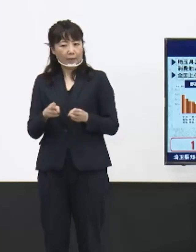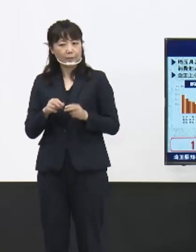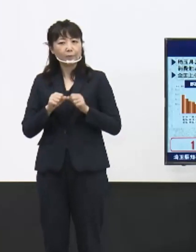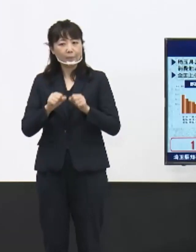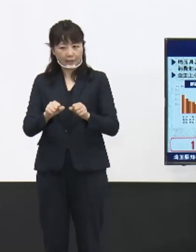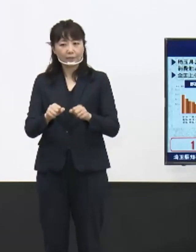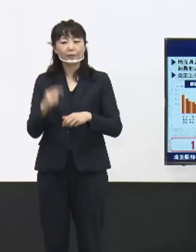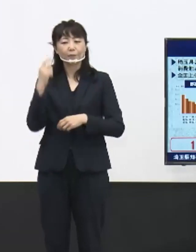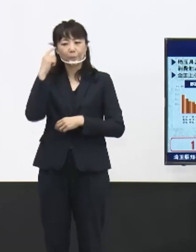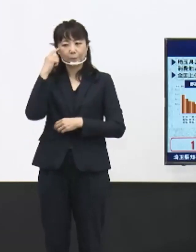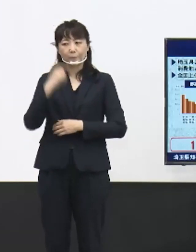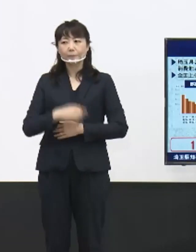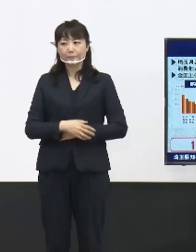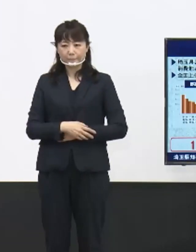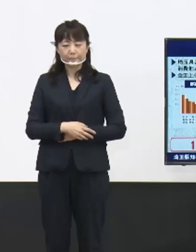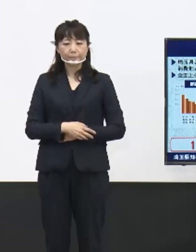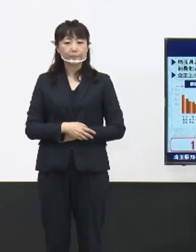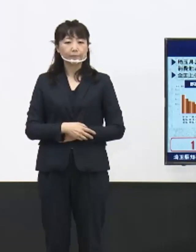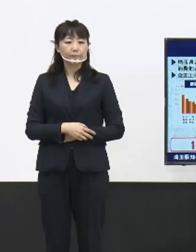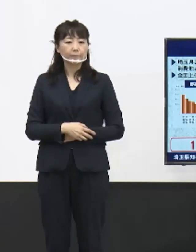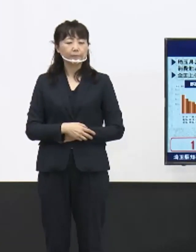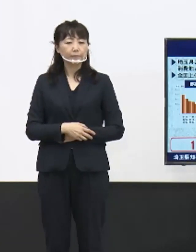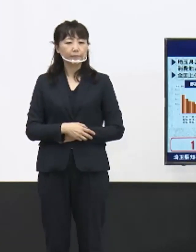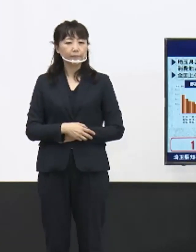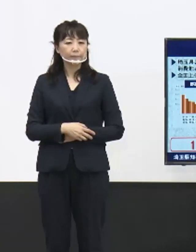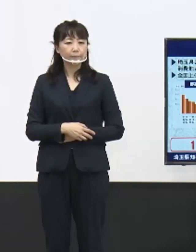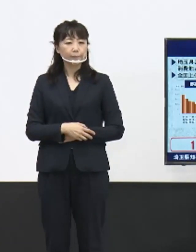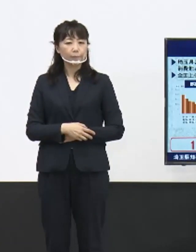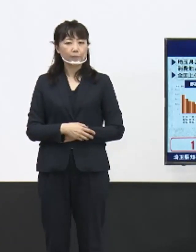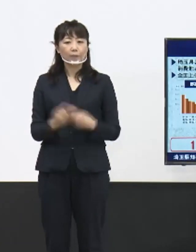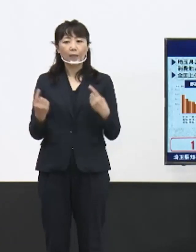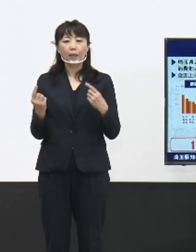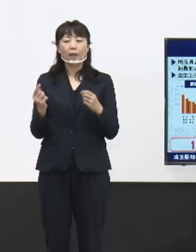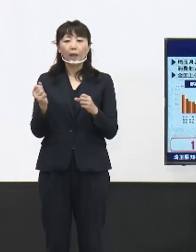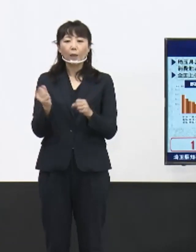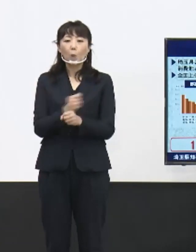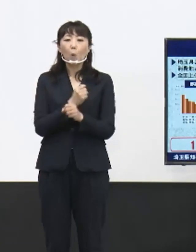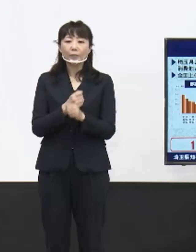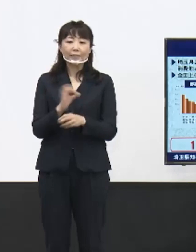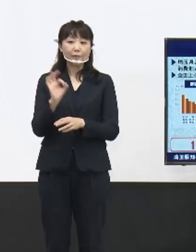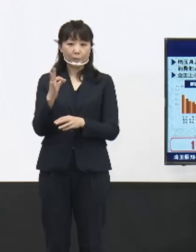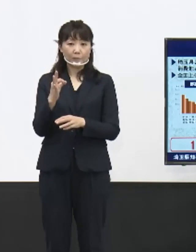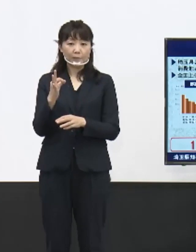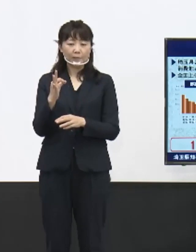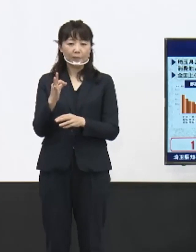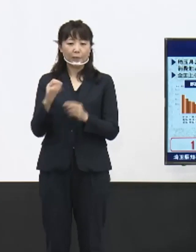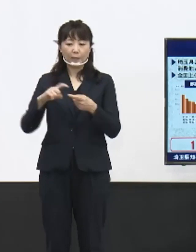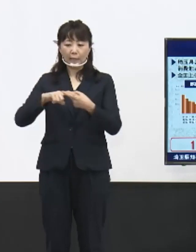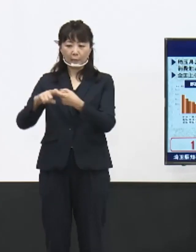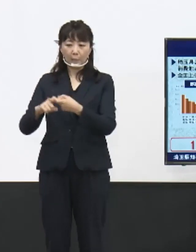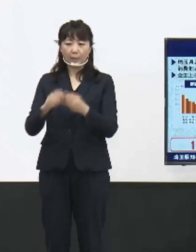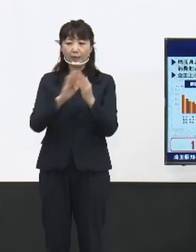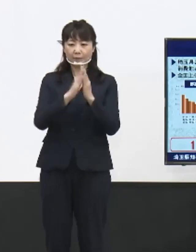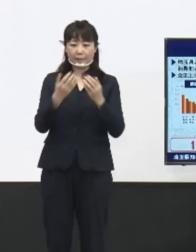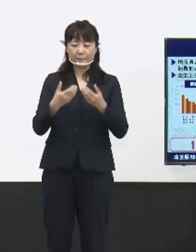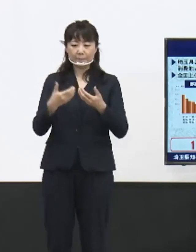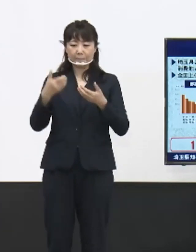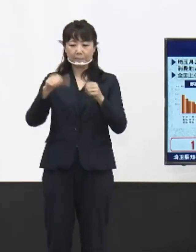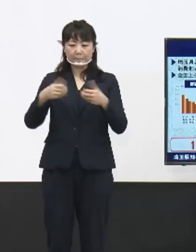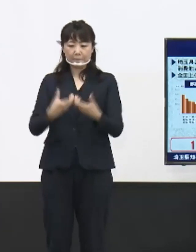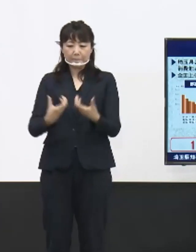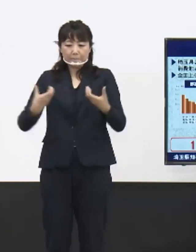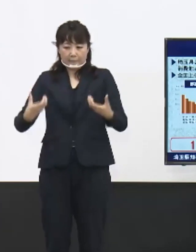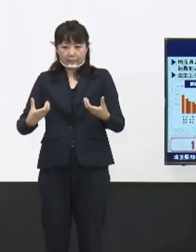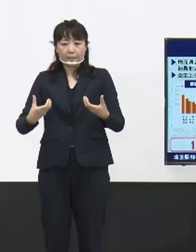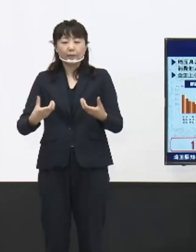点、工事延期に伴う費用は協会と折半する方向とご承知しているんですけれども、そのこちらいろいろ賛否があるようなん